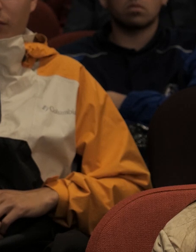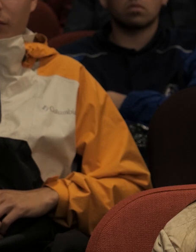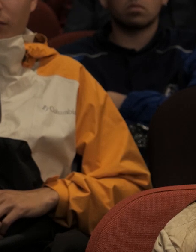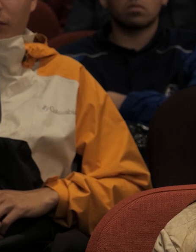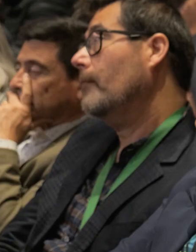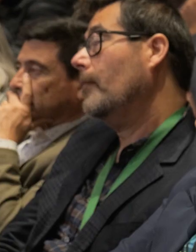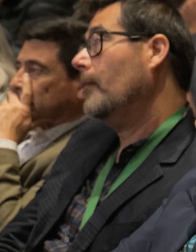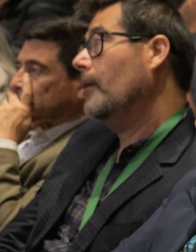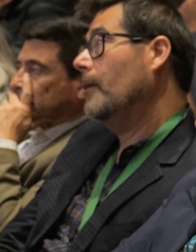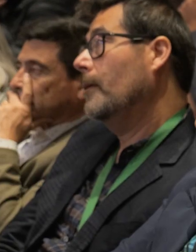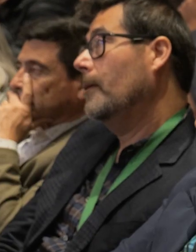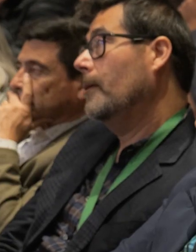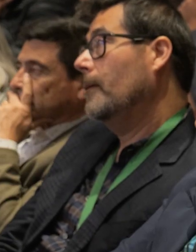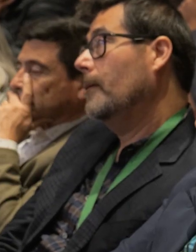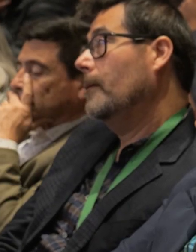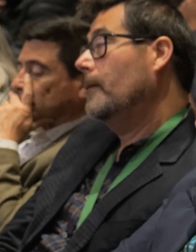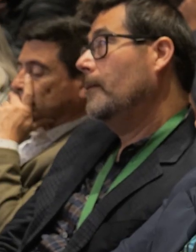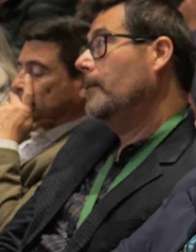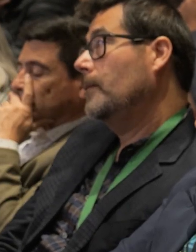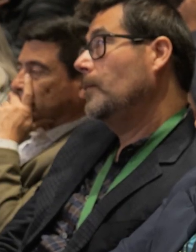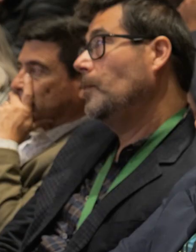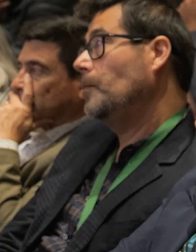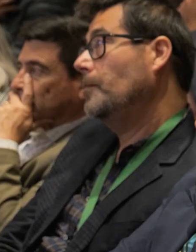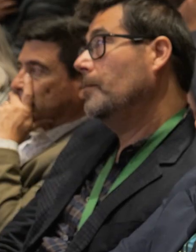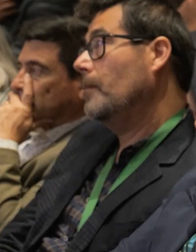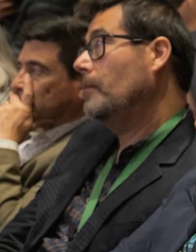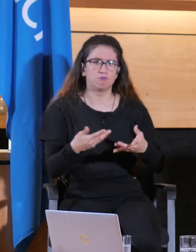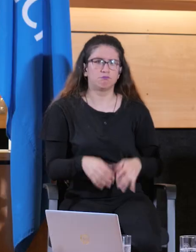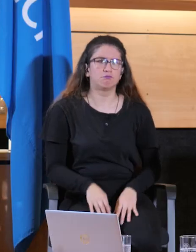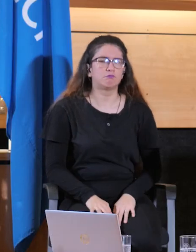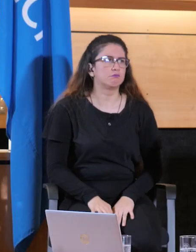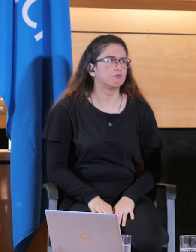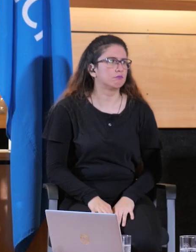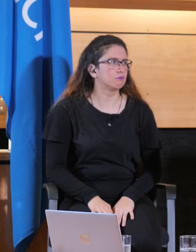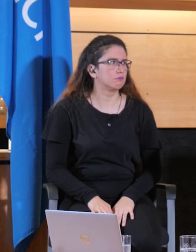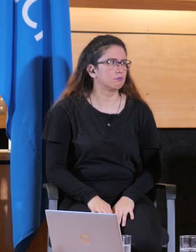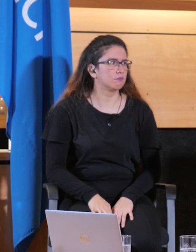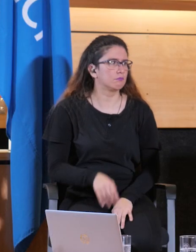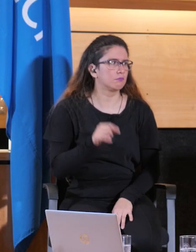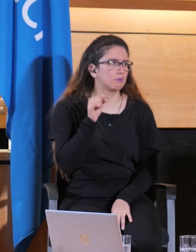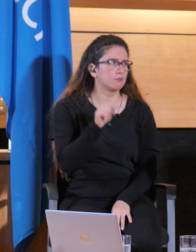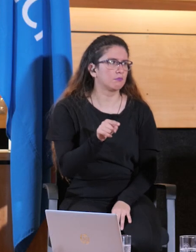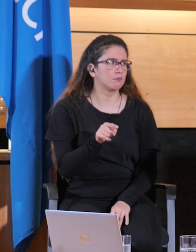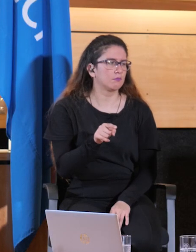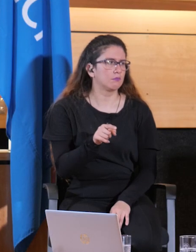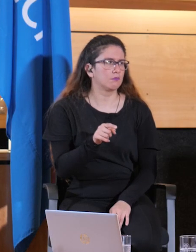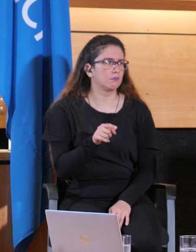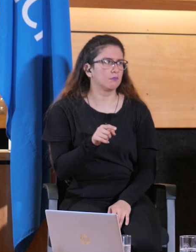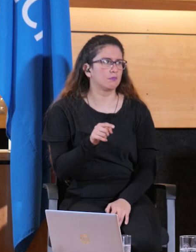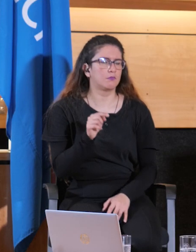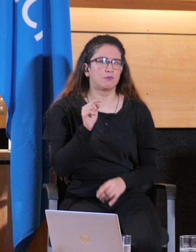la importancia de rescatar valores importantes como el respeto a la democracia y los derechos humanos como una base de la ciudadanía.